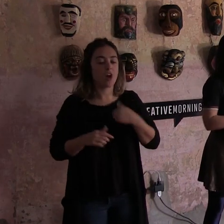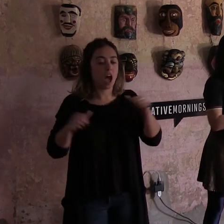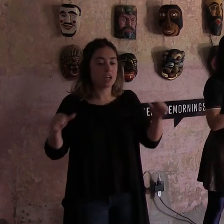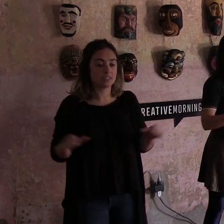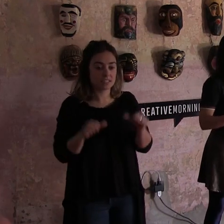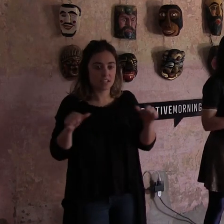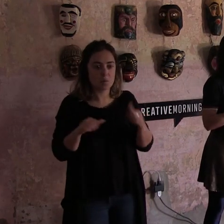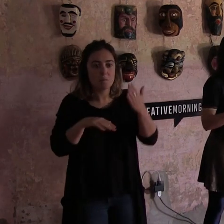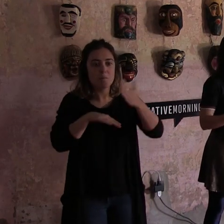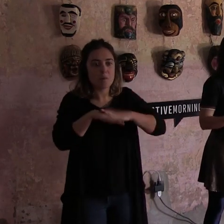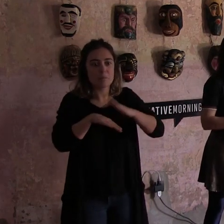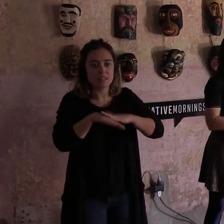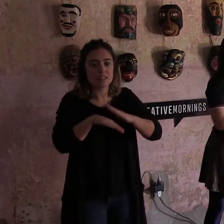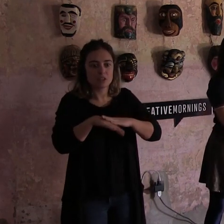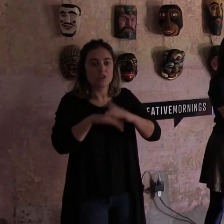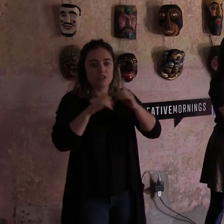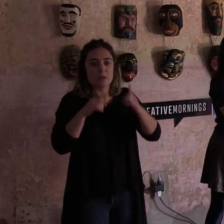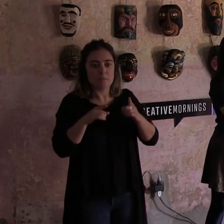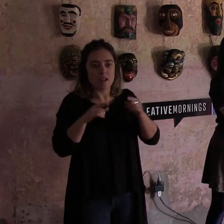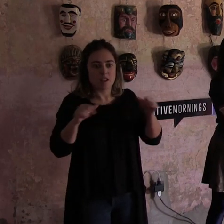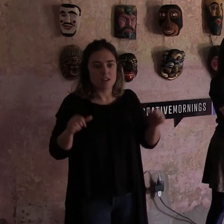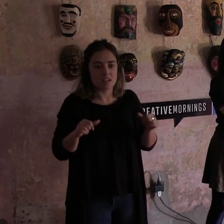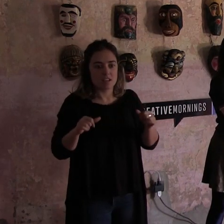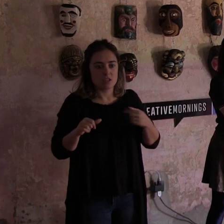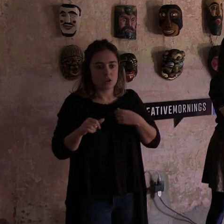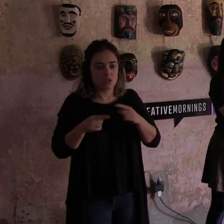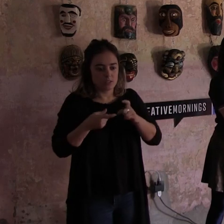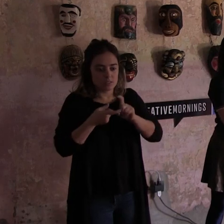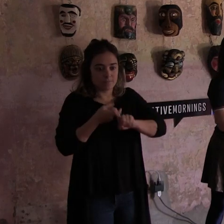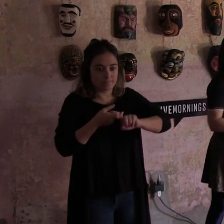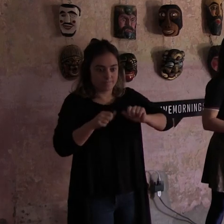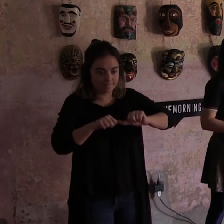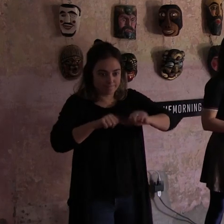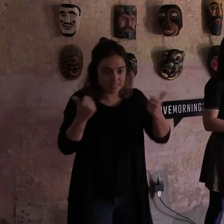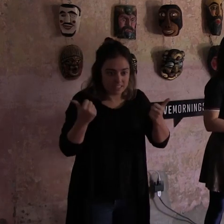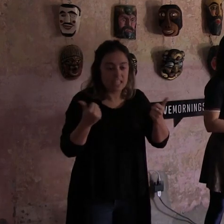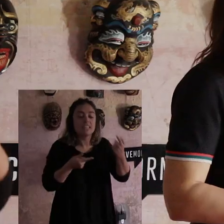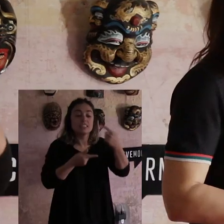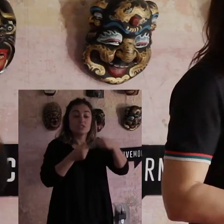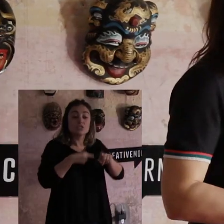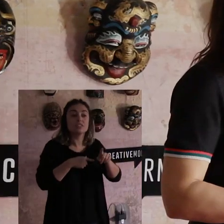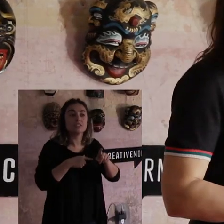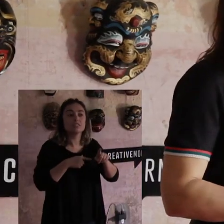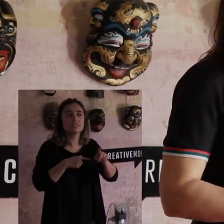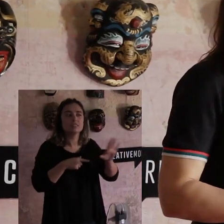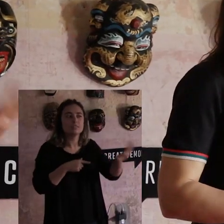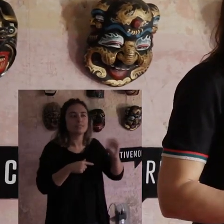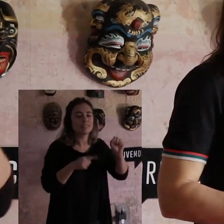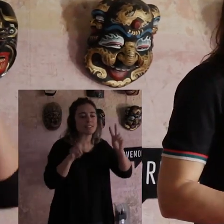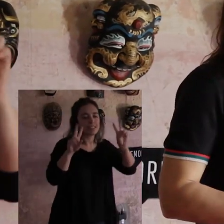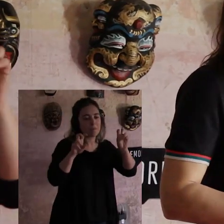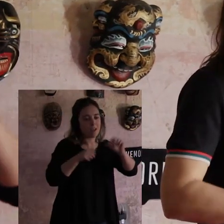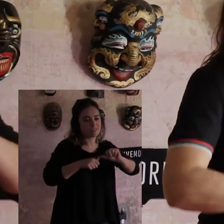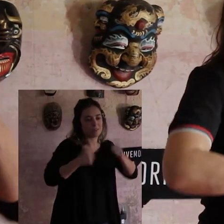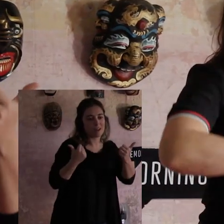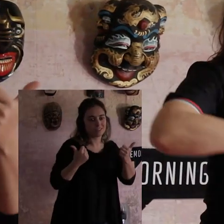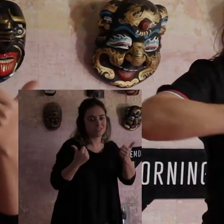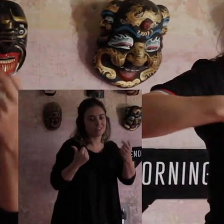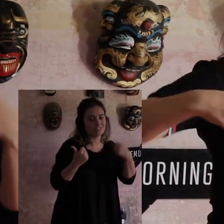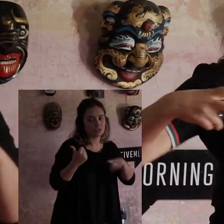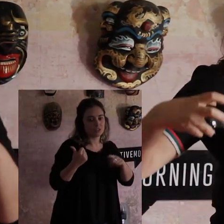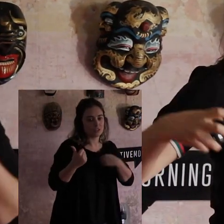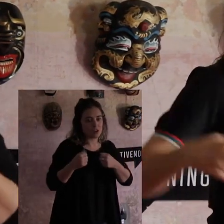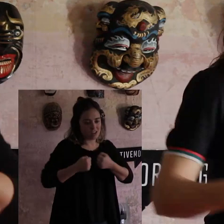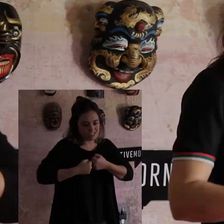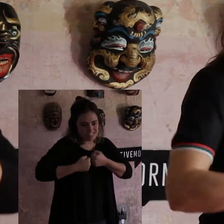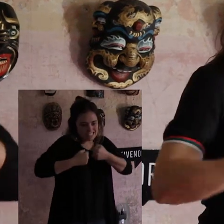en un momento también de la vida de que una separación. Entonces agarré ese tema, y ese tema lo